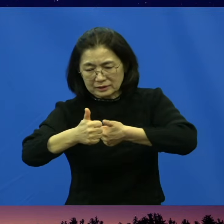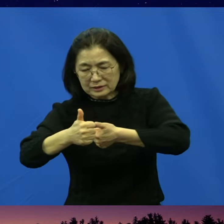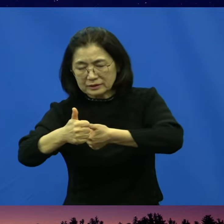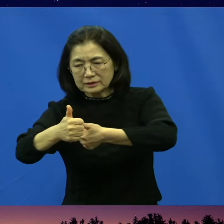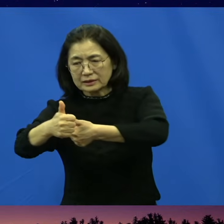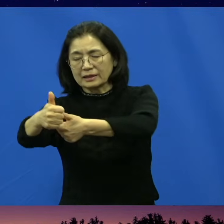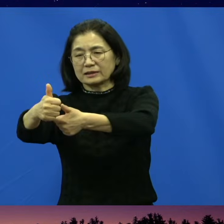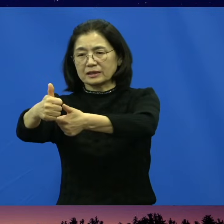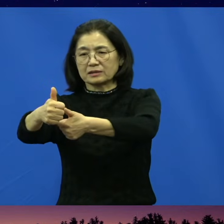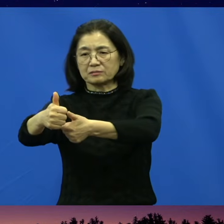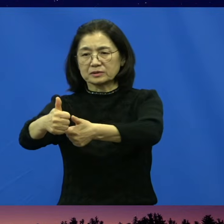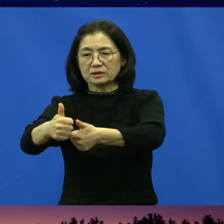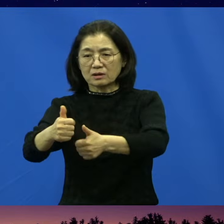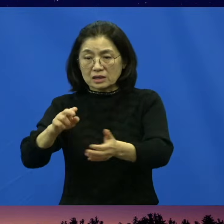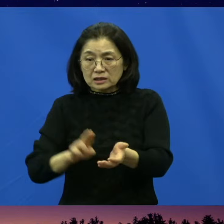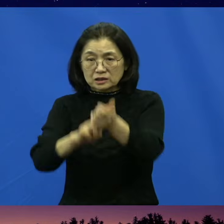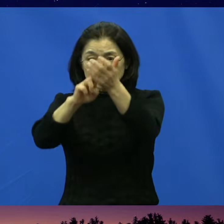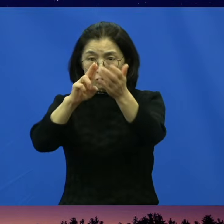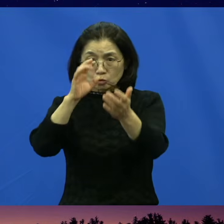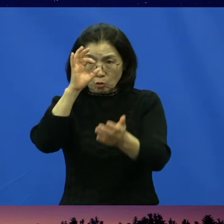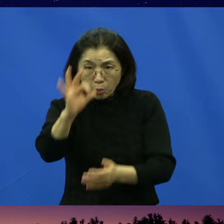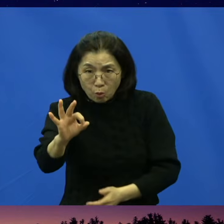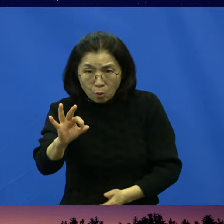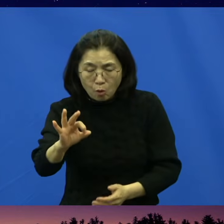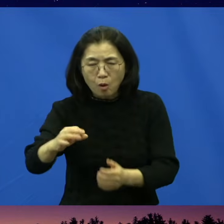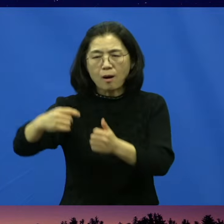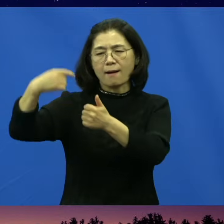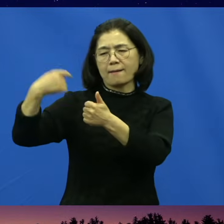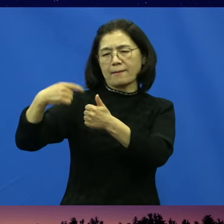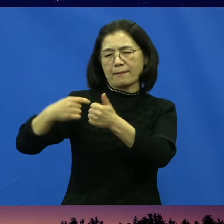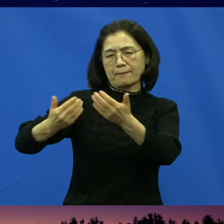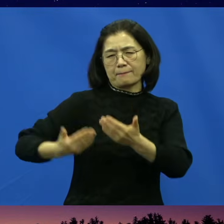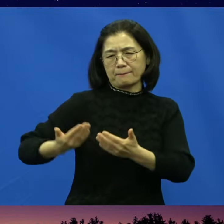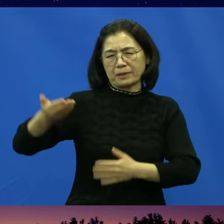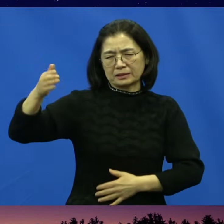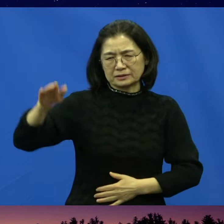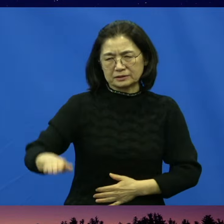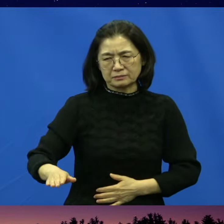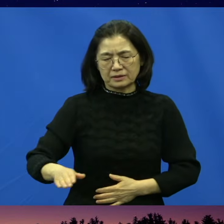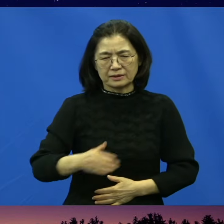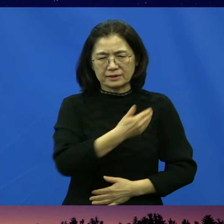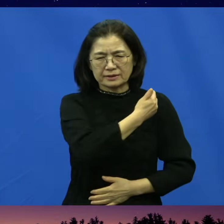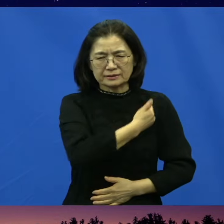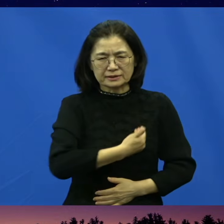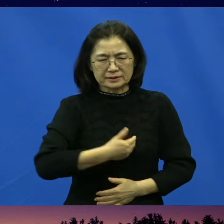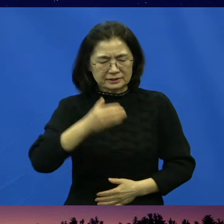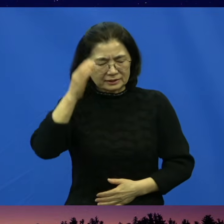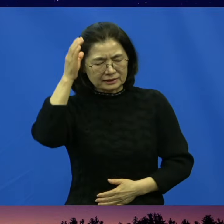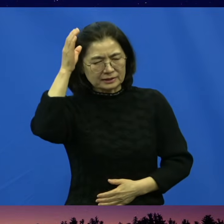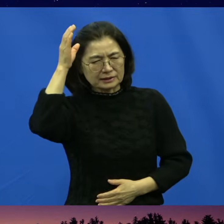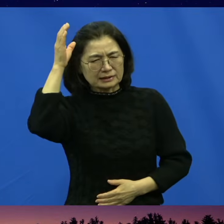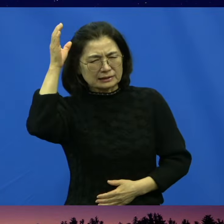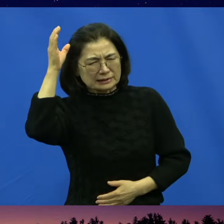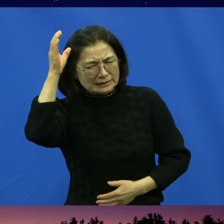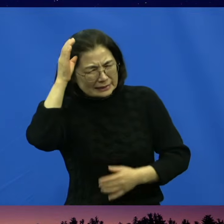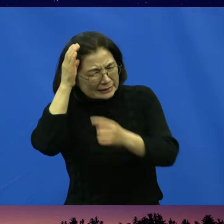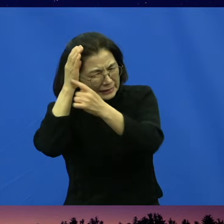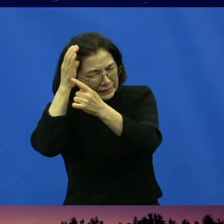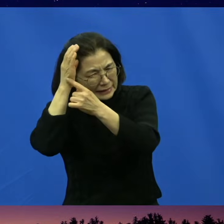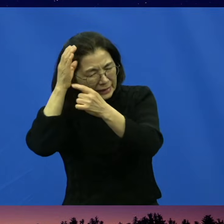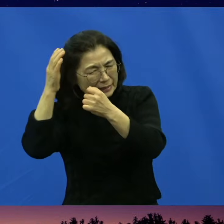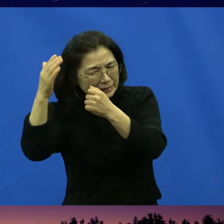보고 가르침을 들었지만 자기들이 가지고 있는 기대가 자기들의 시야를 가리고 있었다는